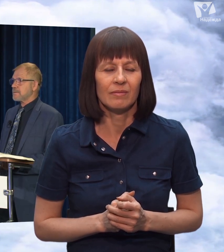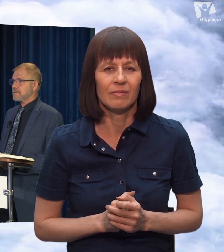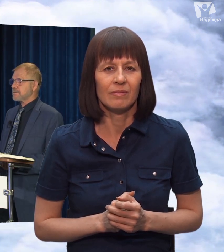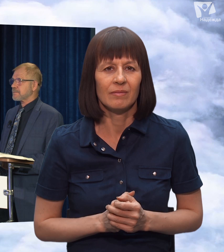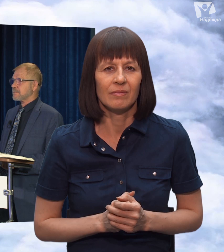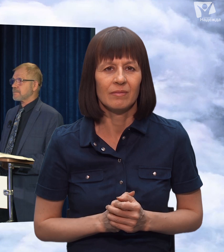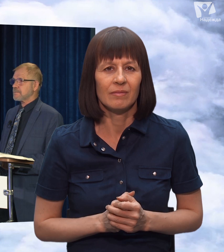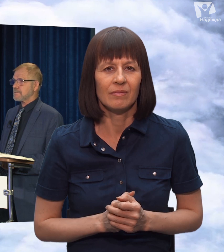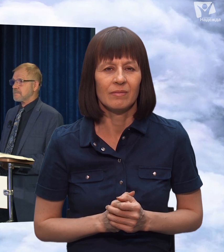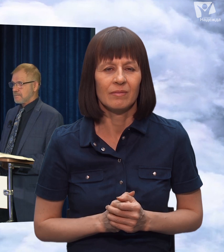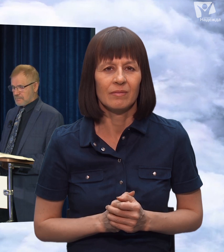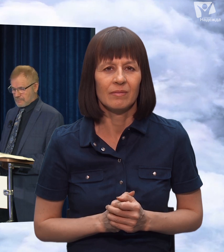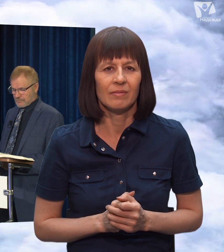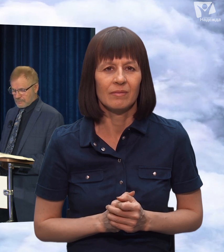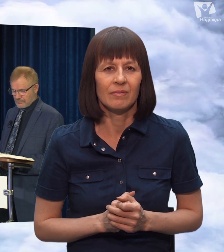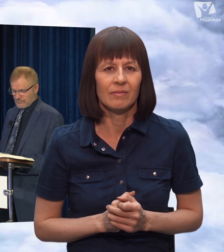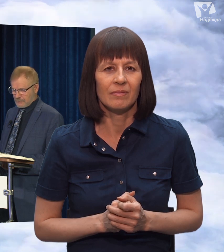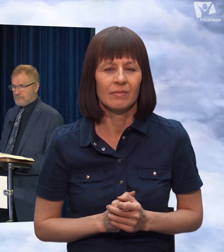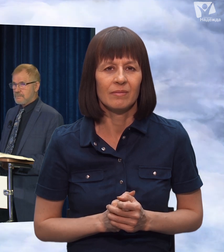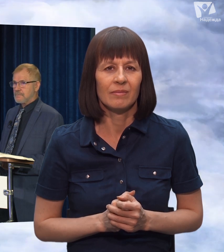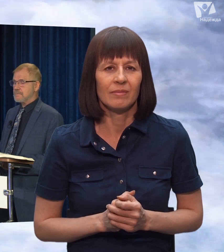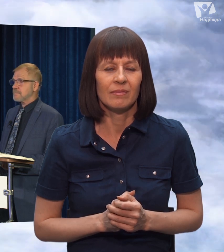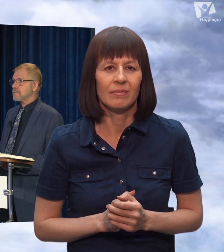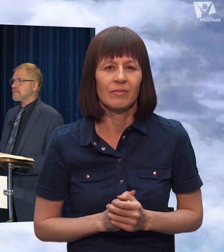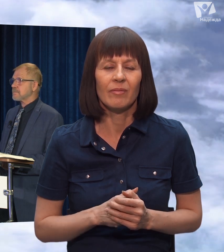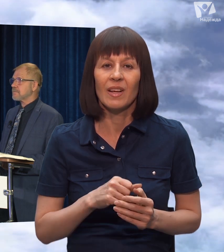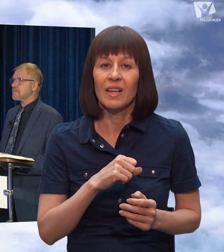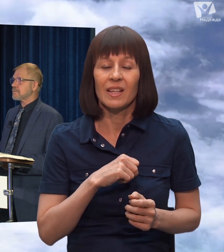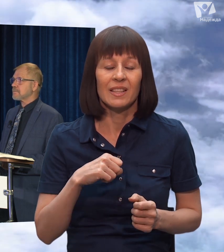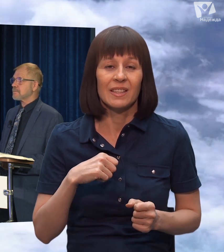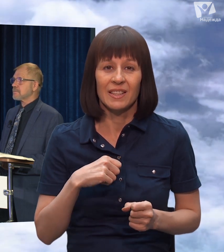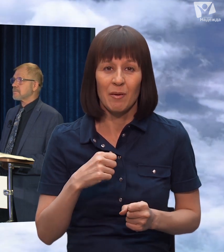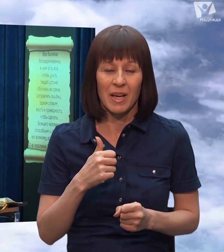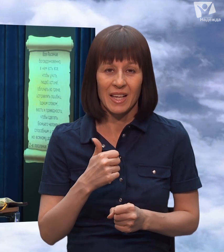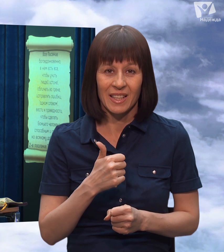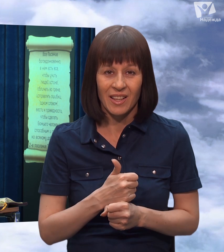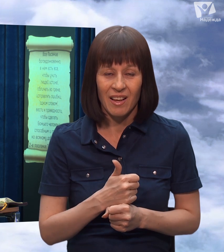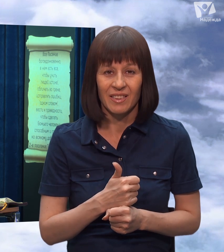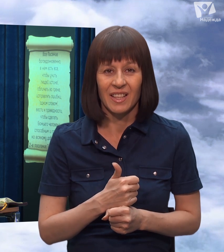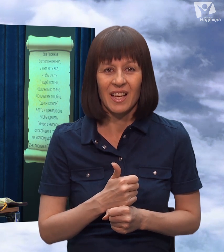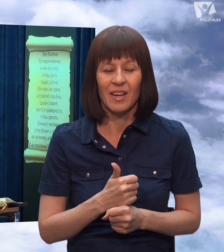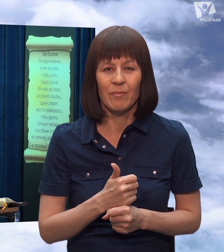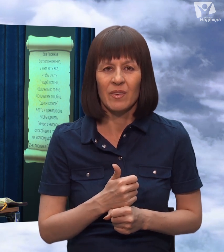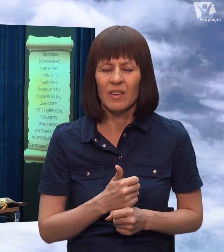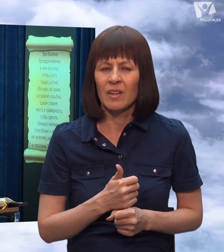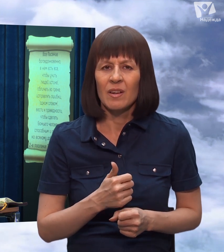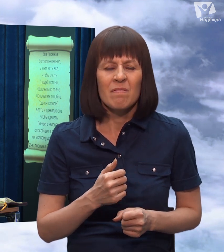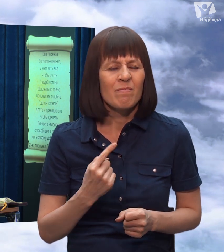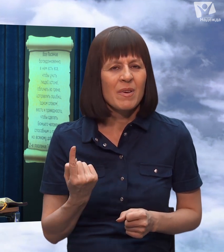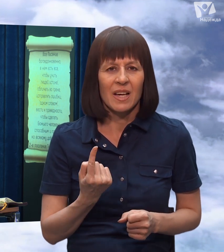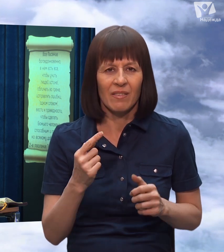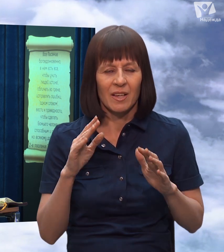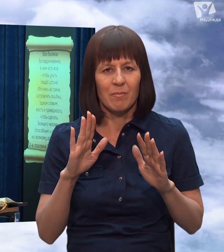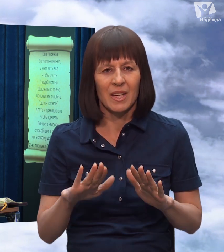священниками которые обслуживали все эти там жертвенники и прочее но очень хорошо что вот как навигатор и как